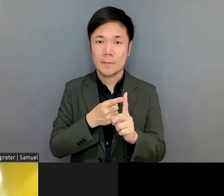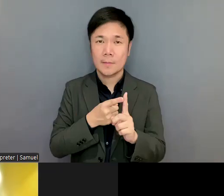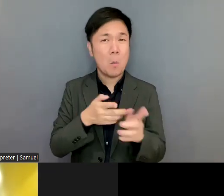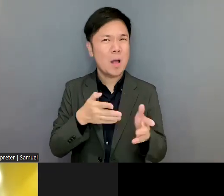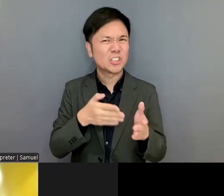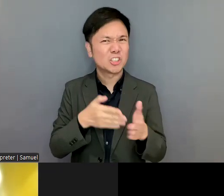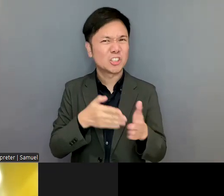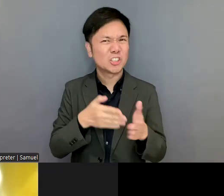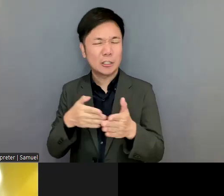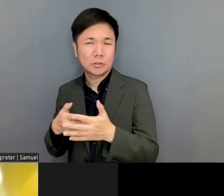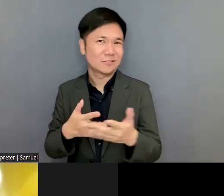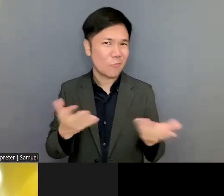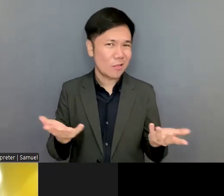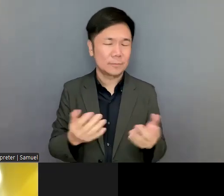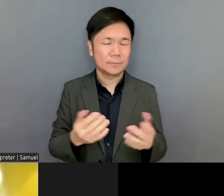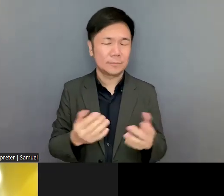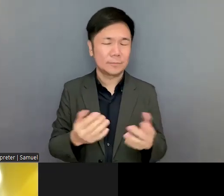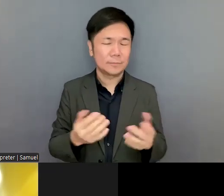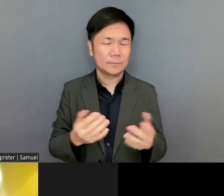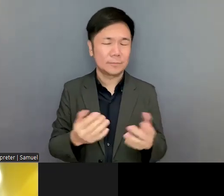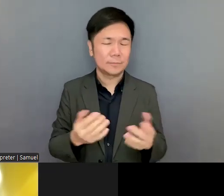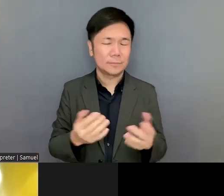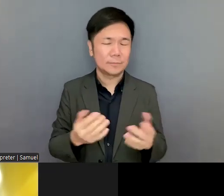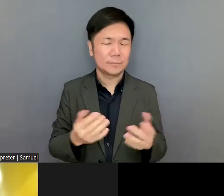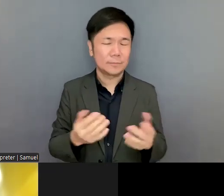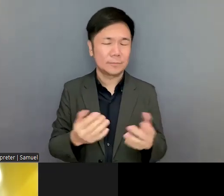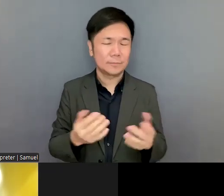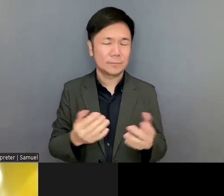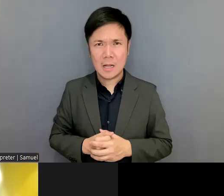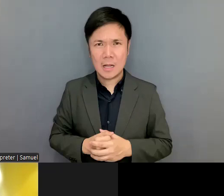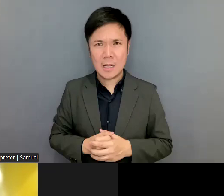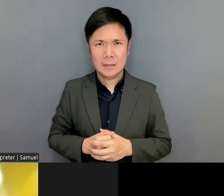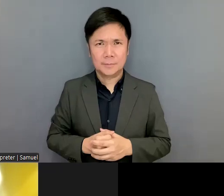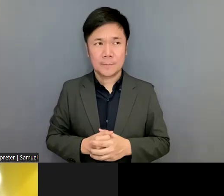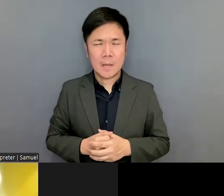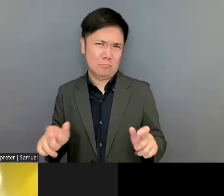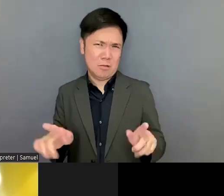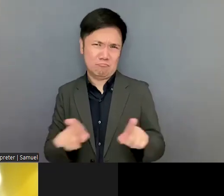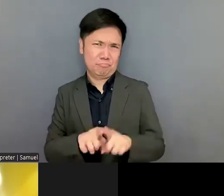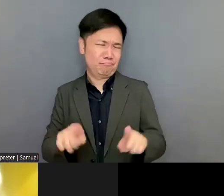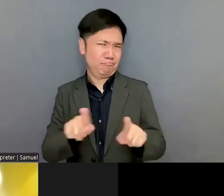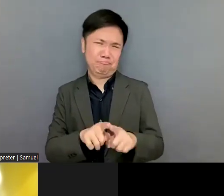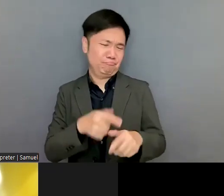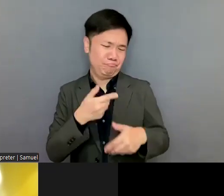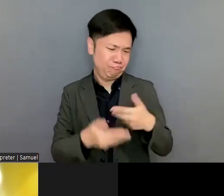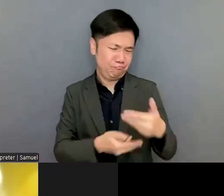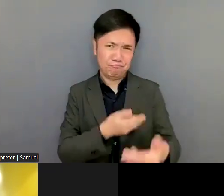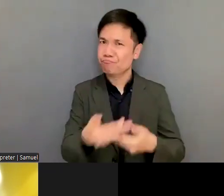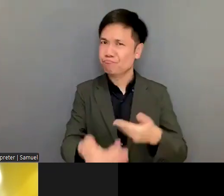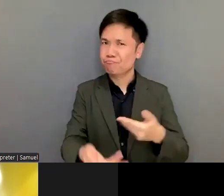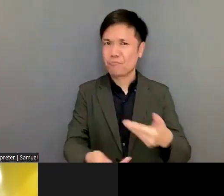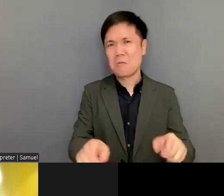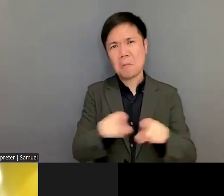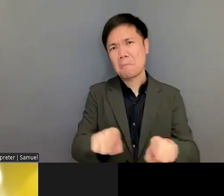that tradicionales we have en los que este normative sistema systems that normativo are very tradicional, que es un traditional. documento jurídico que indica cómo se rige la vida de la